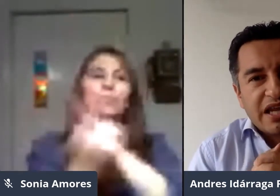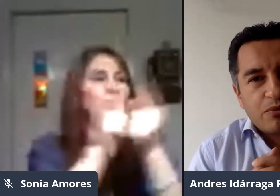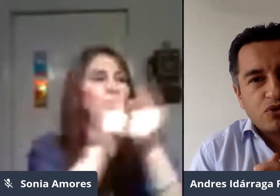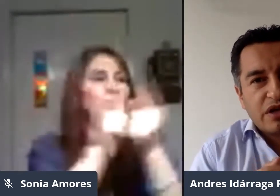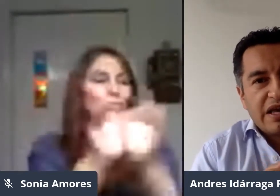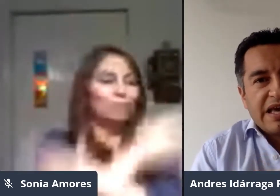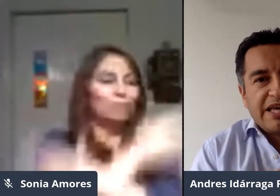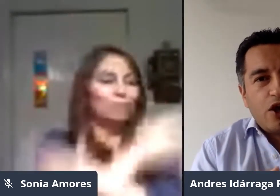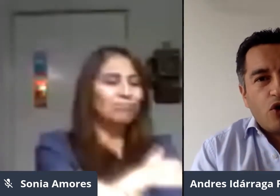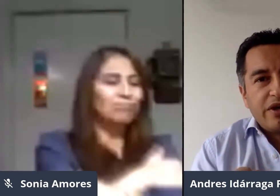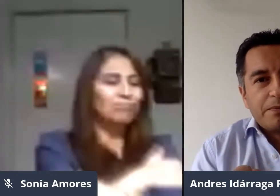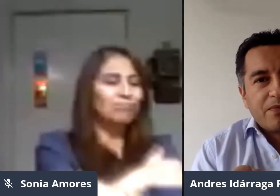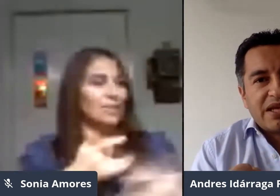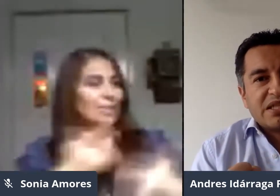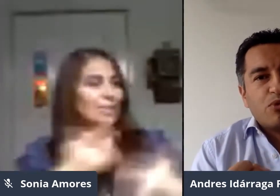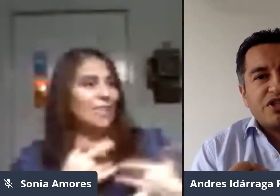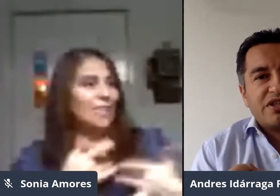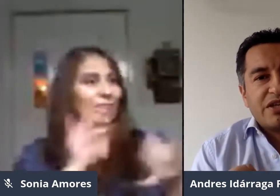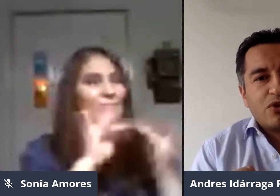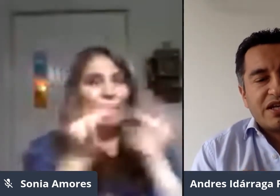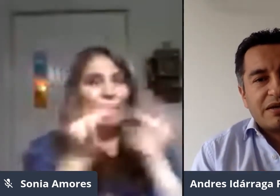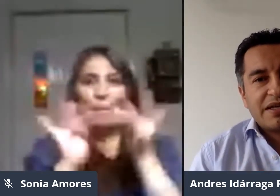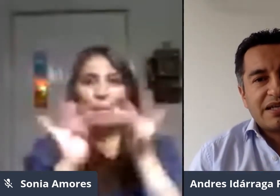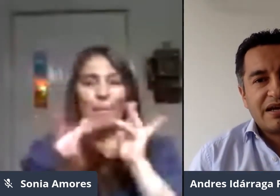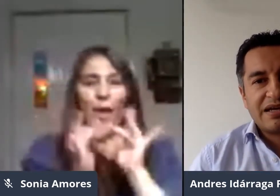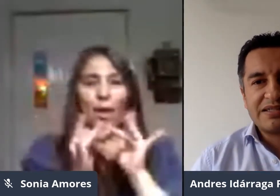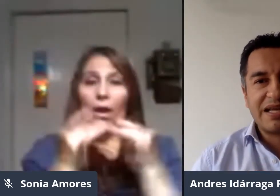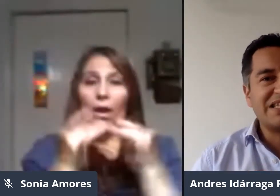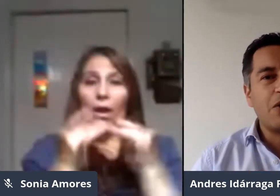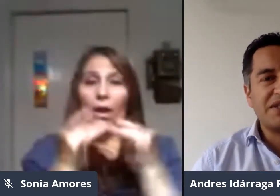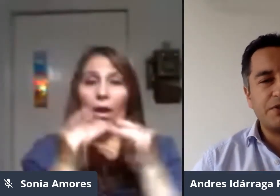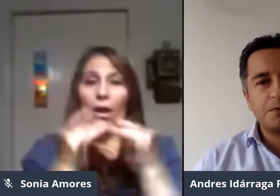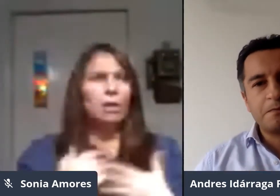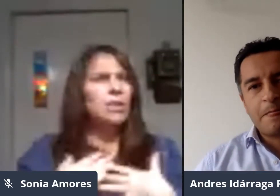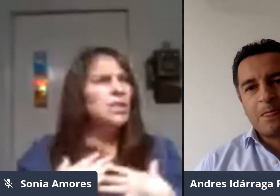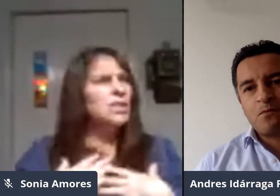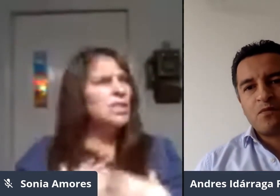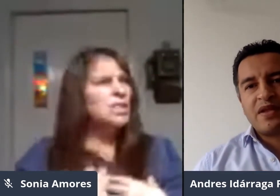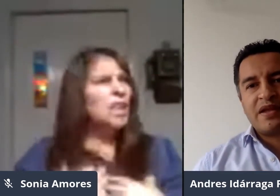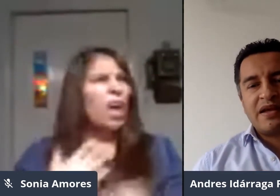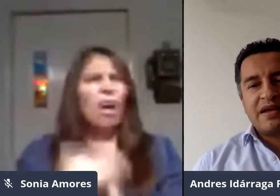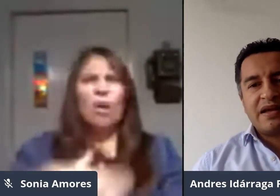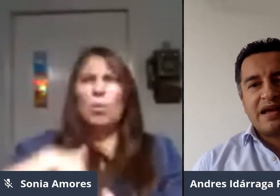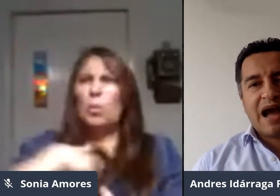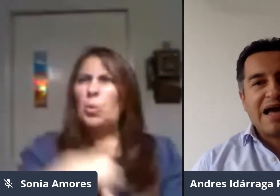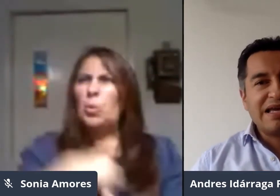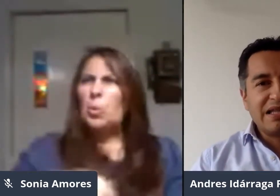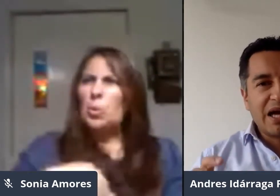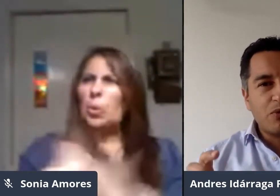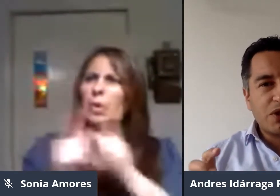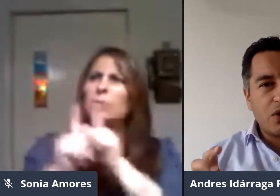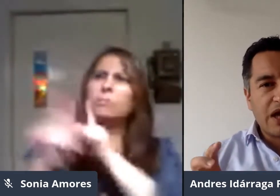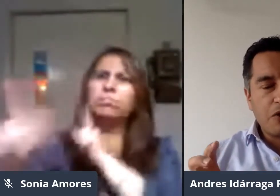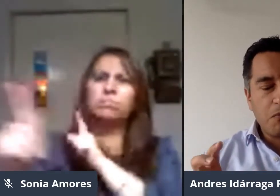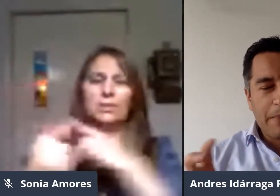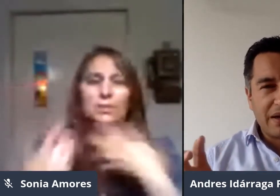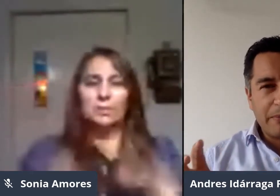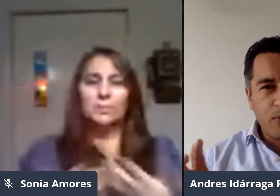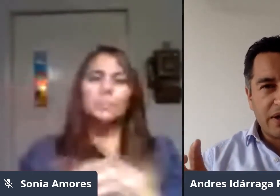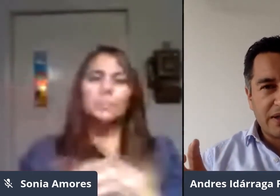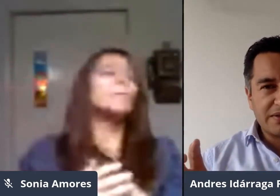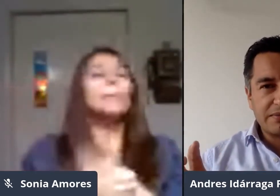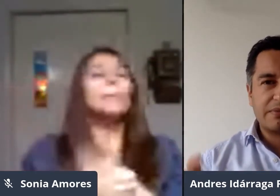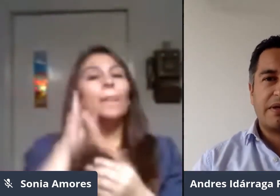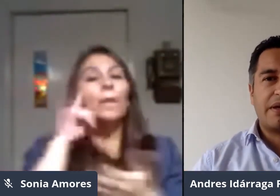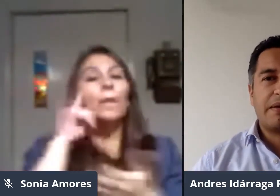que nos sintiéramos, y hoy estamos sintiendo ese vacío. Ahí, digamos, creo que hay un par